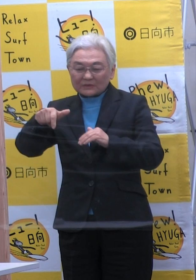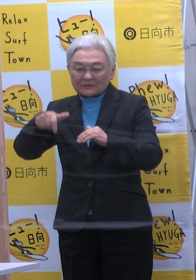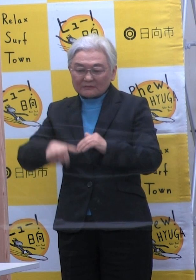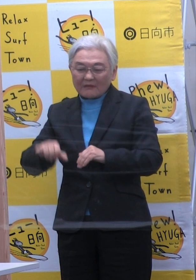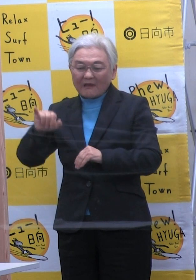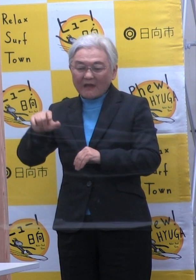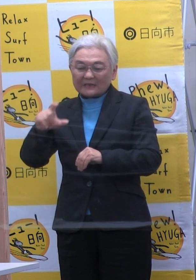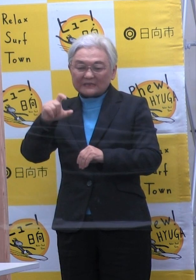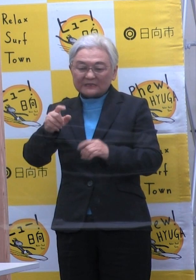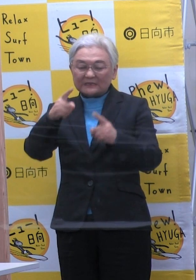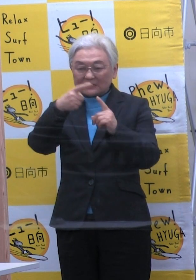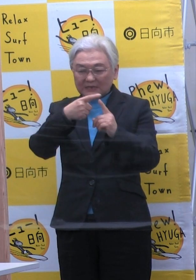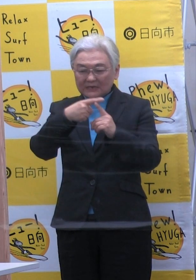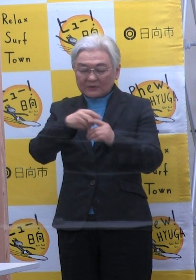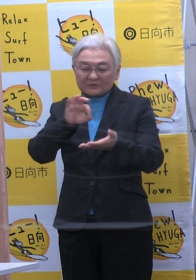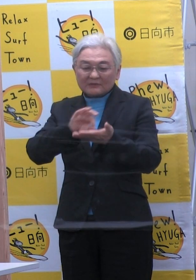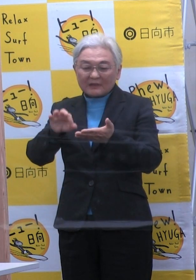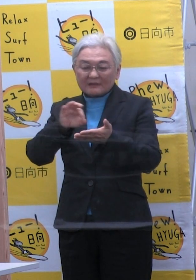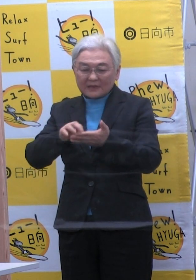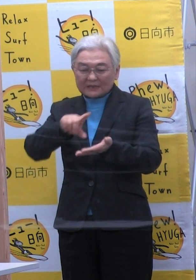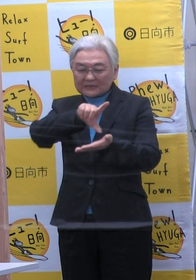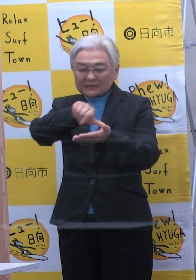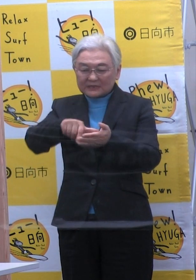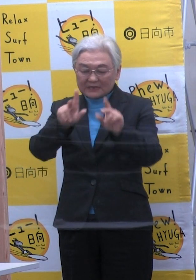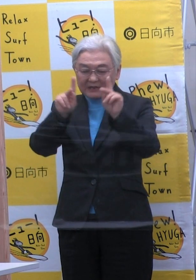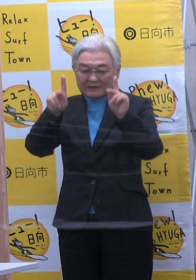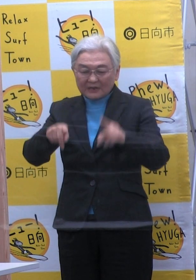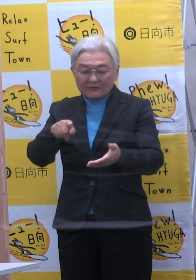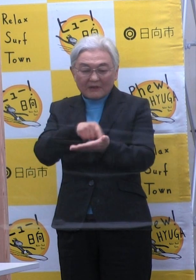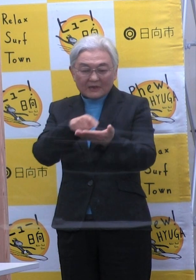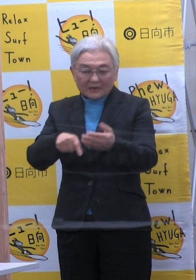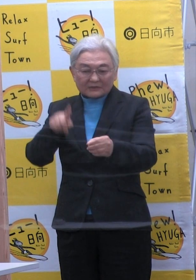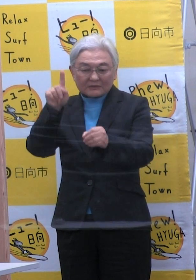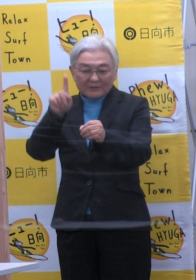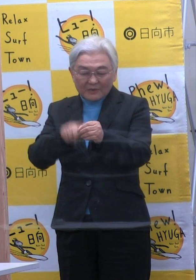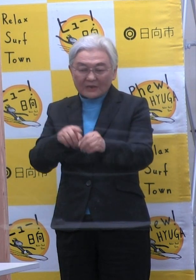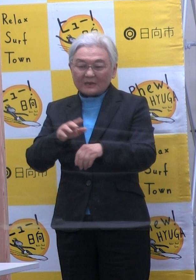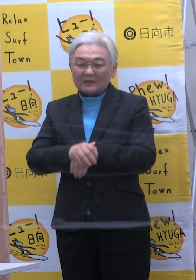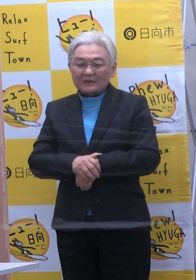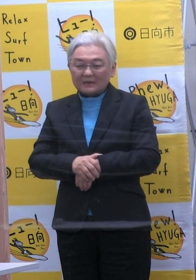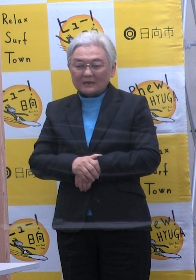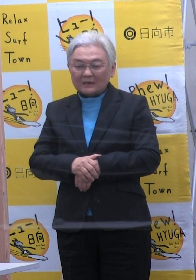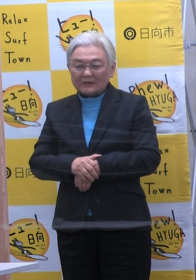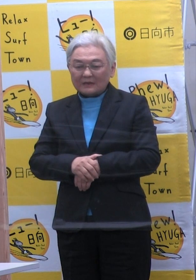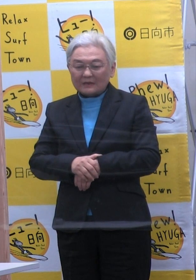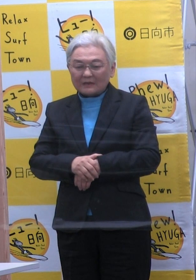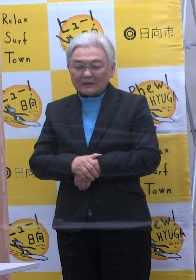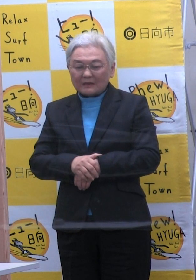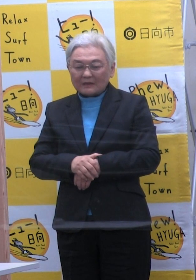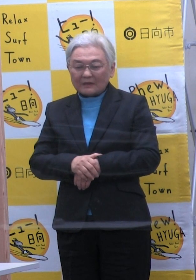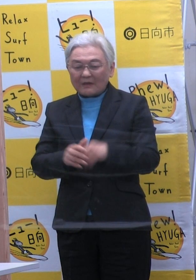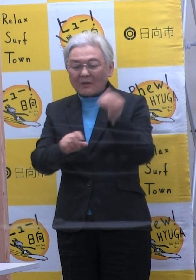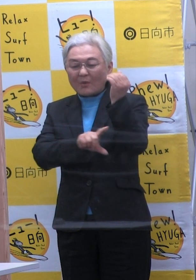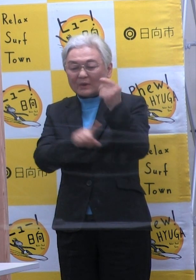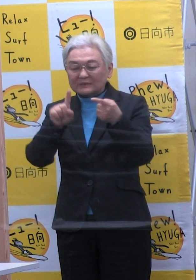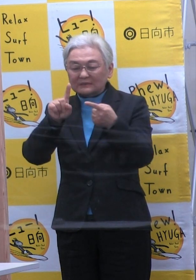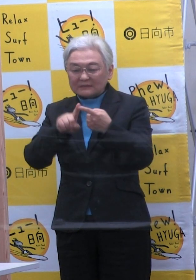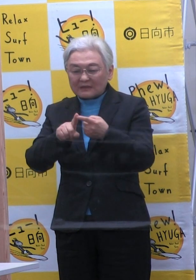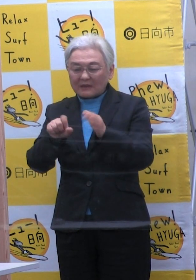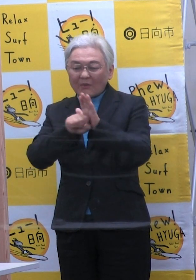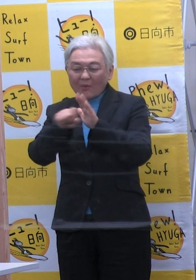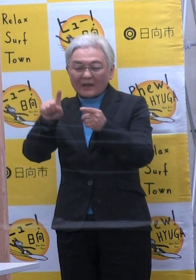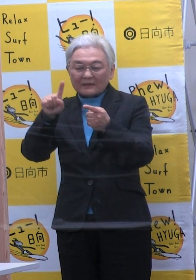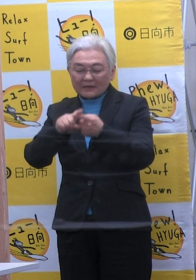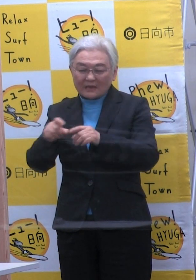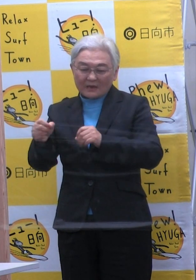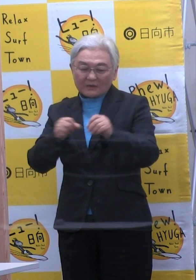域課題の解決や質の高い住民サービスの提供による効率的・効果的な行政経営を